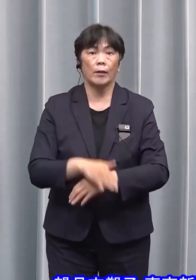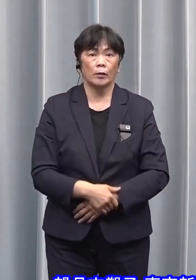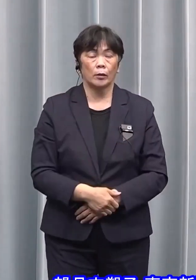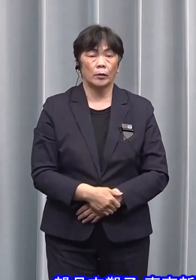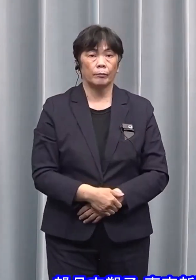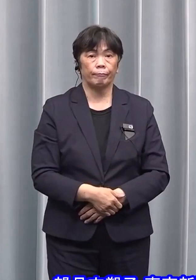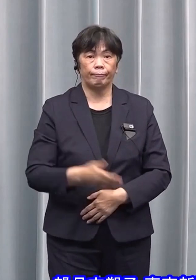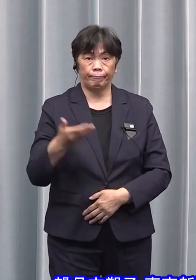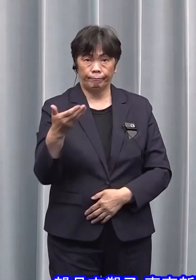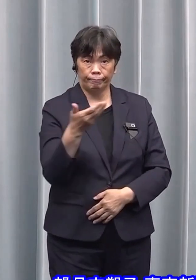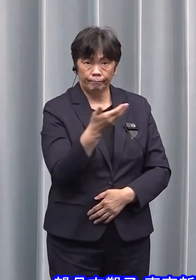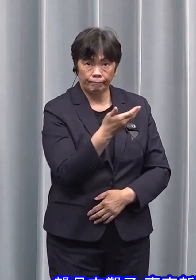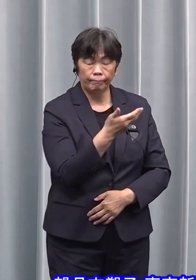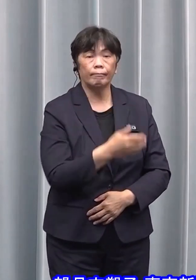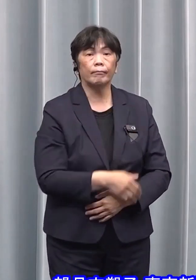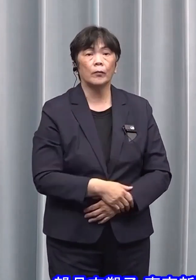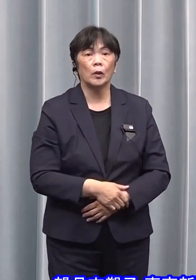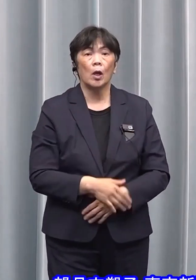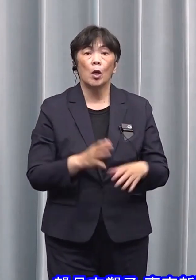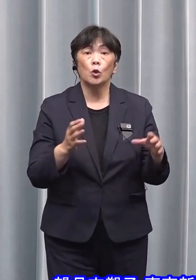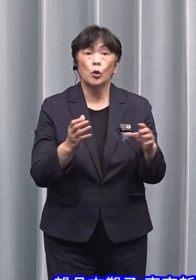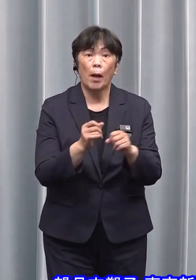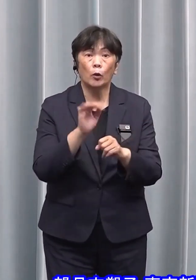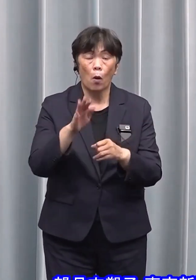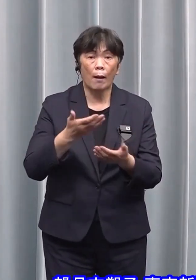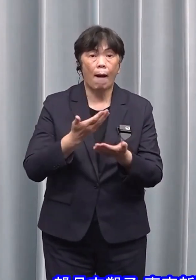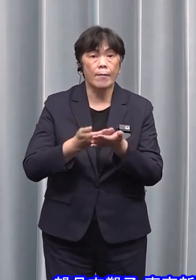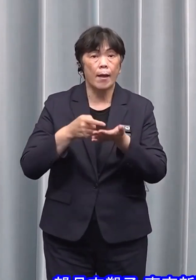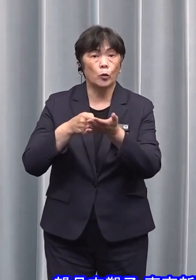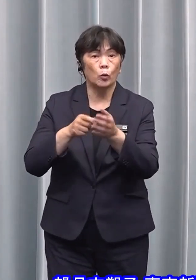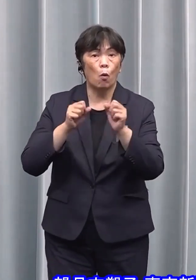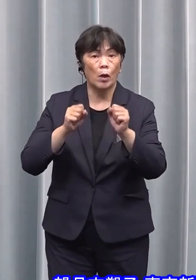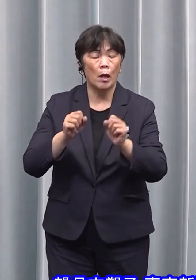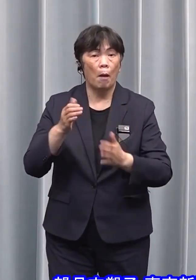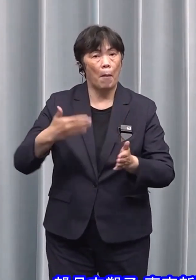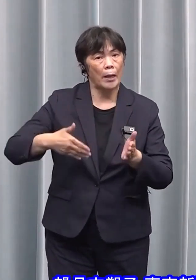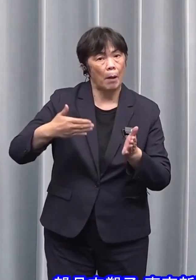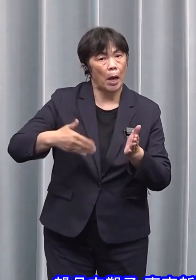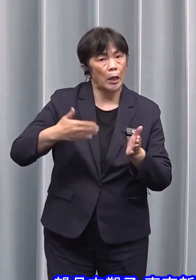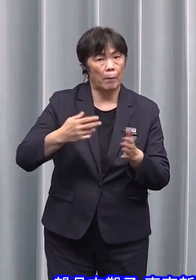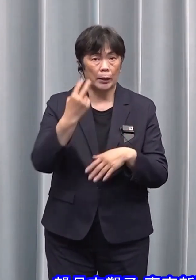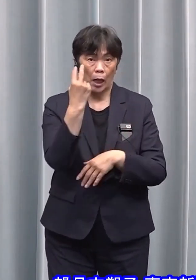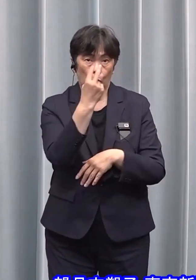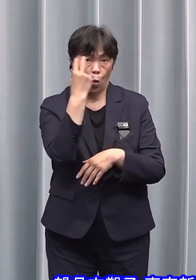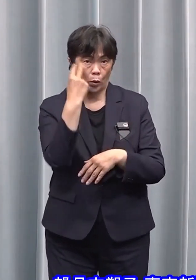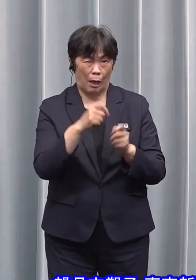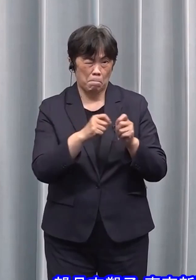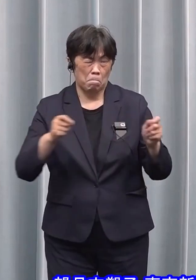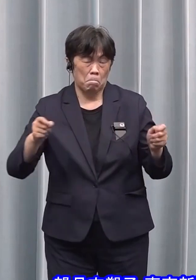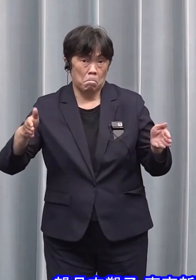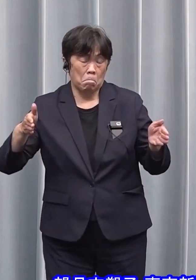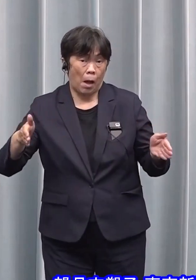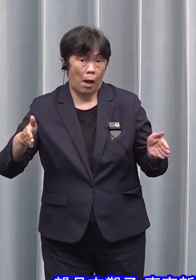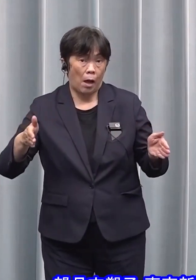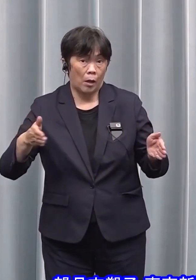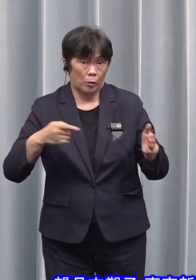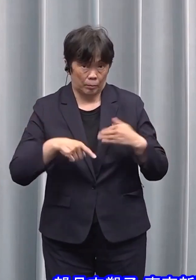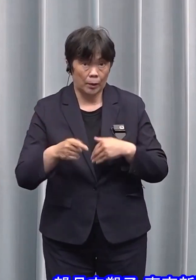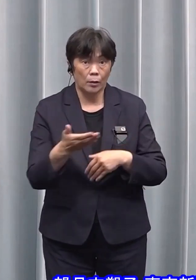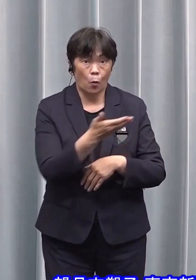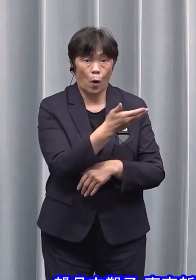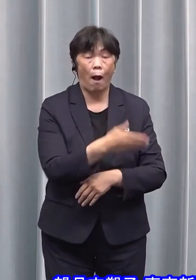ということは東京も知事です、つまりこれから請求を行うにしてもまだまだこの調査が長期化していくというふうにお考えなんでしょ